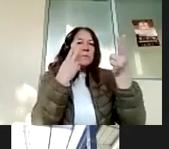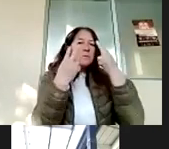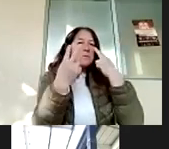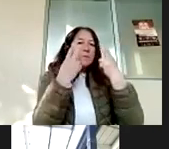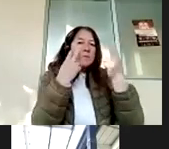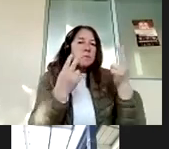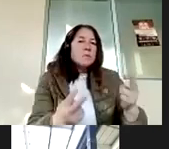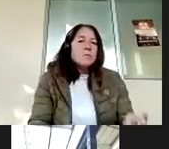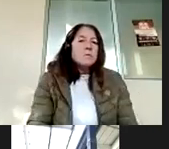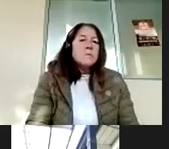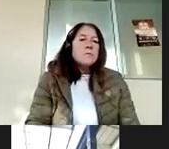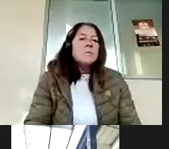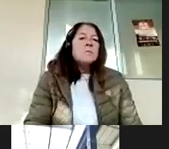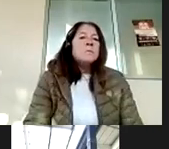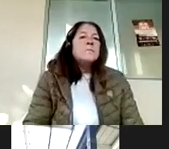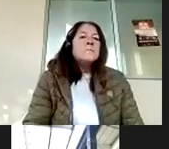ejemplo.